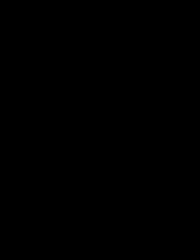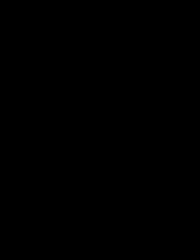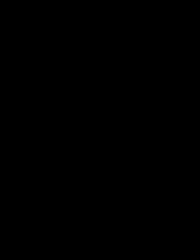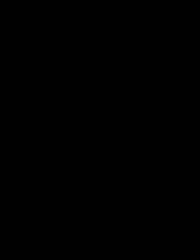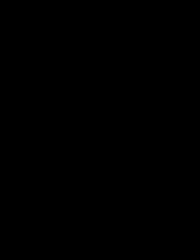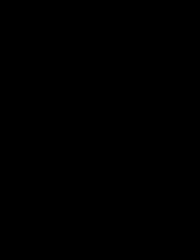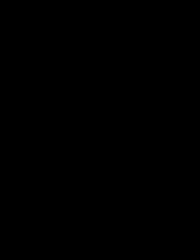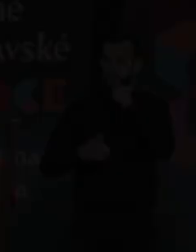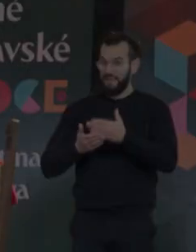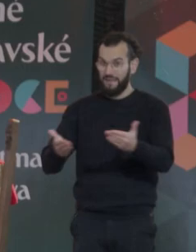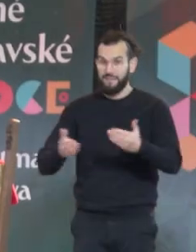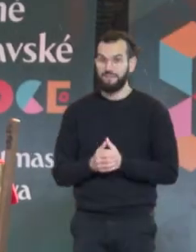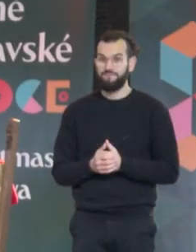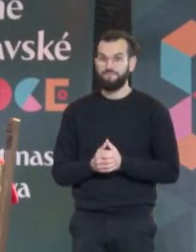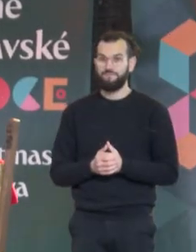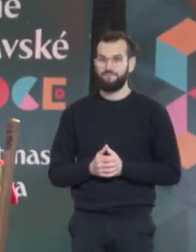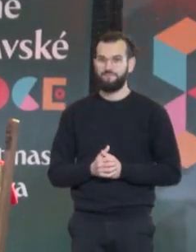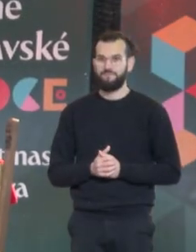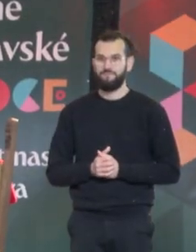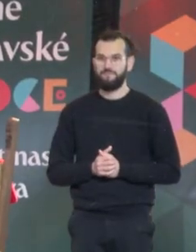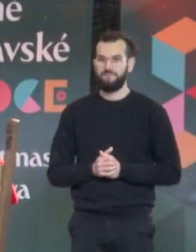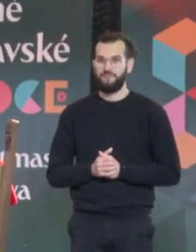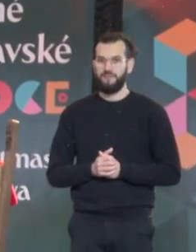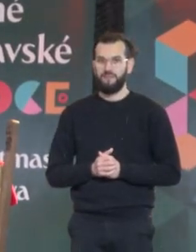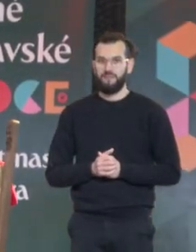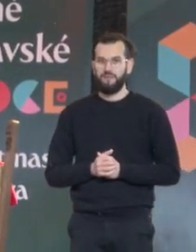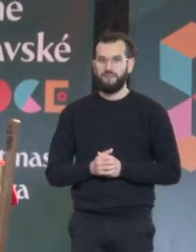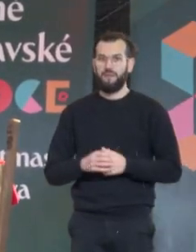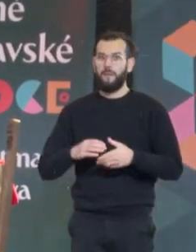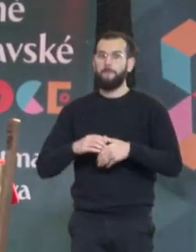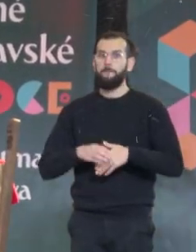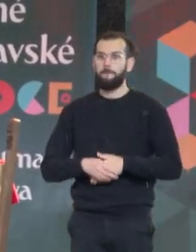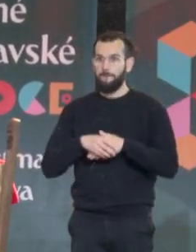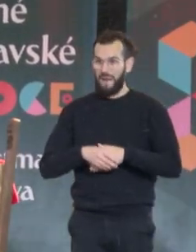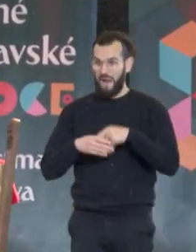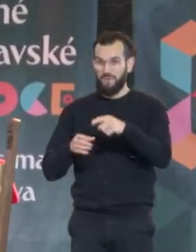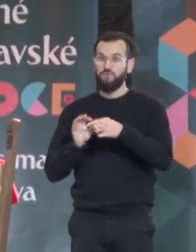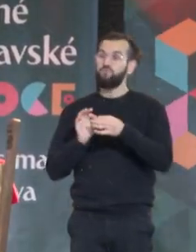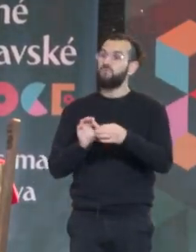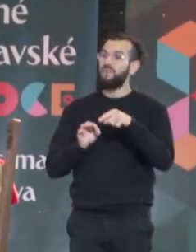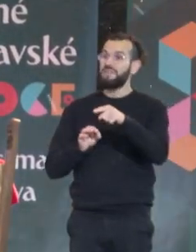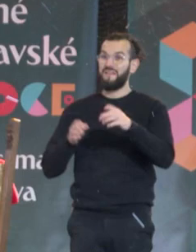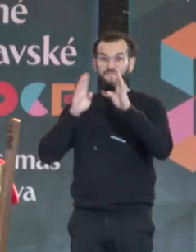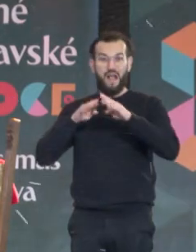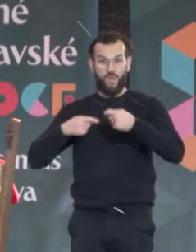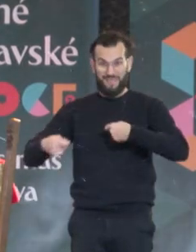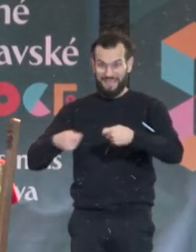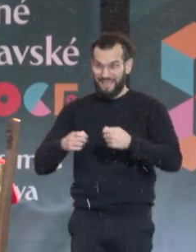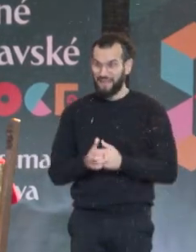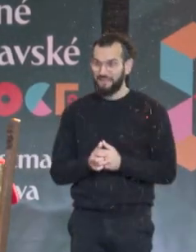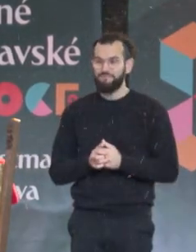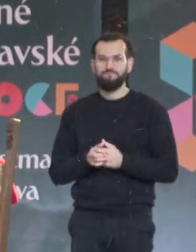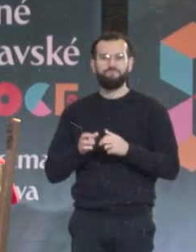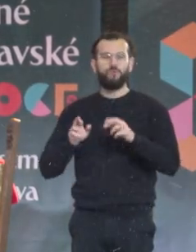Príjemný dobrý deň, zasnežený, želám všetkým návštevníkom Vianočného trhu. Verím, že